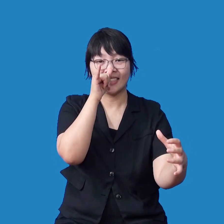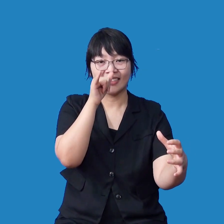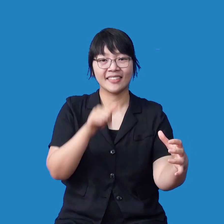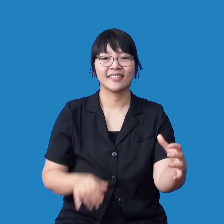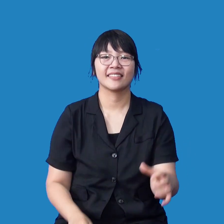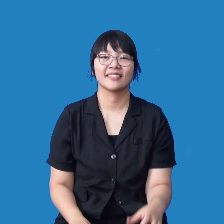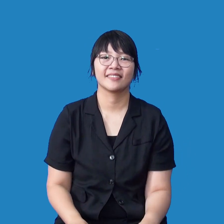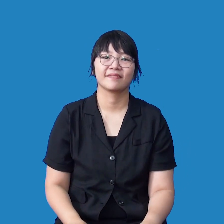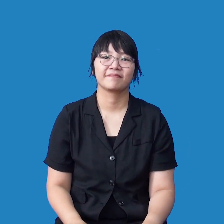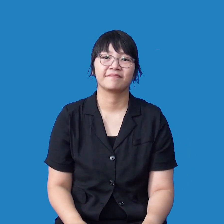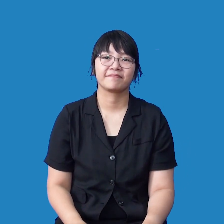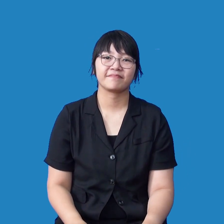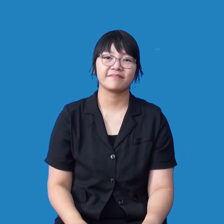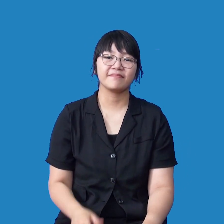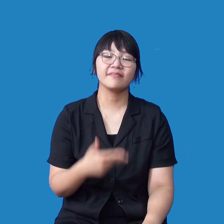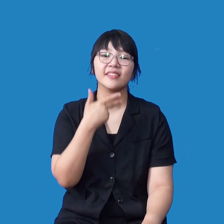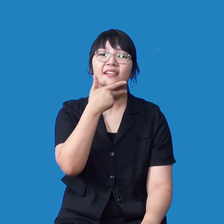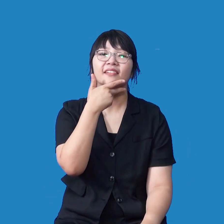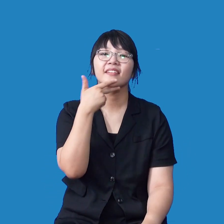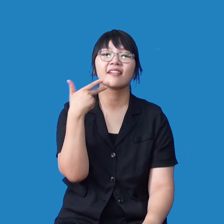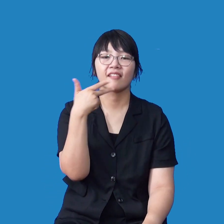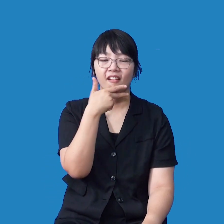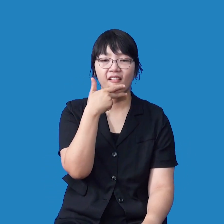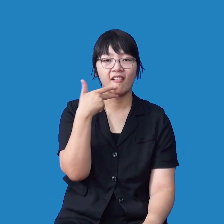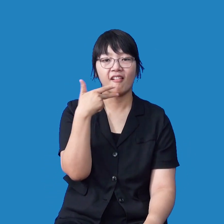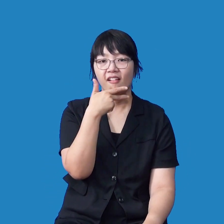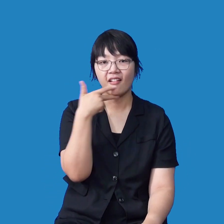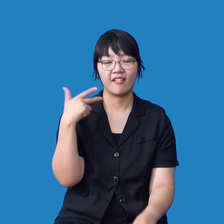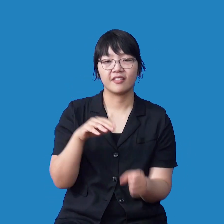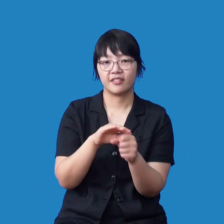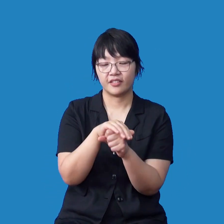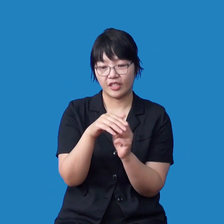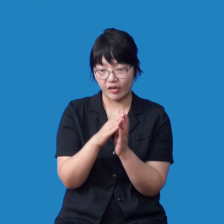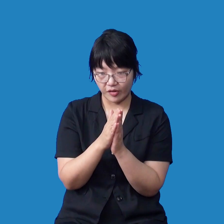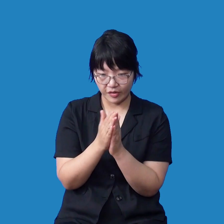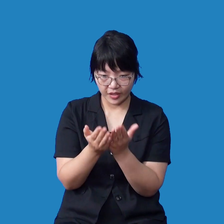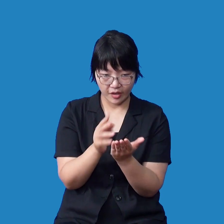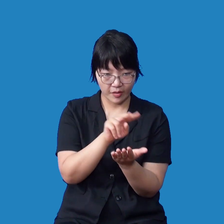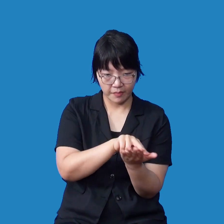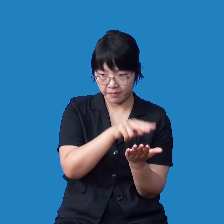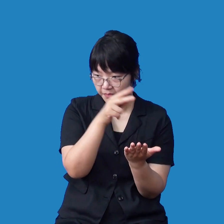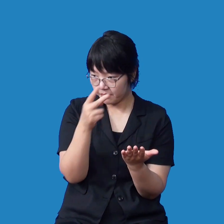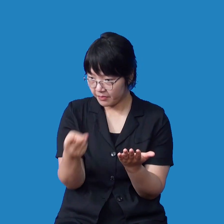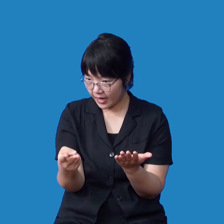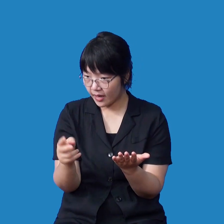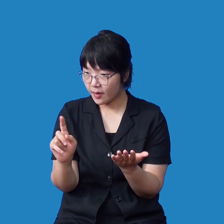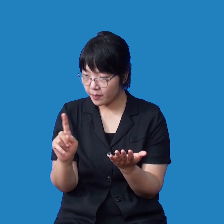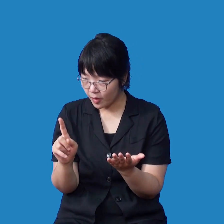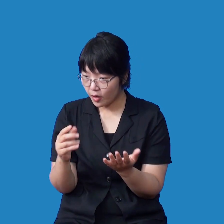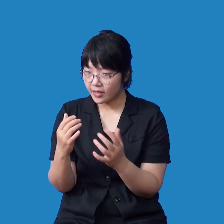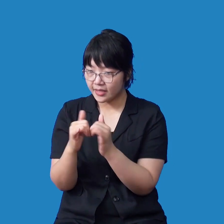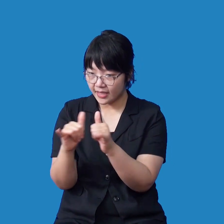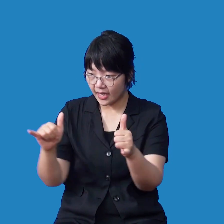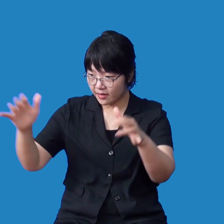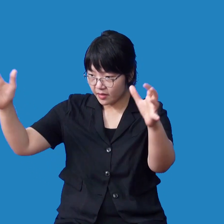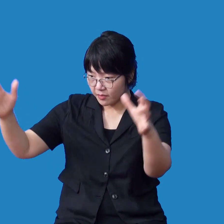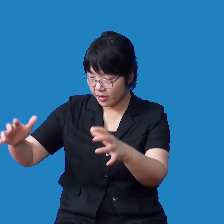가운데 우리가 영어의 킹 제임스 버전을 읽어보면 회중을 소집한다라는